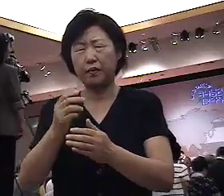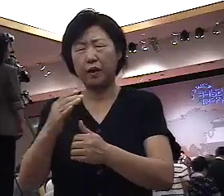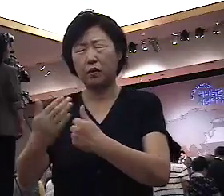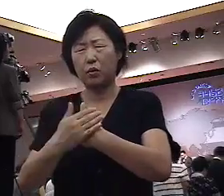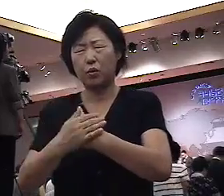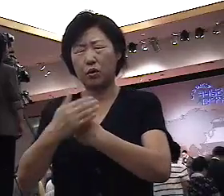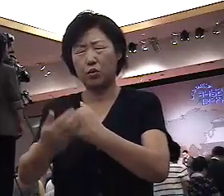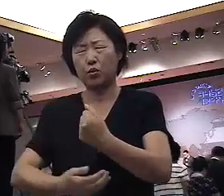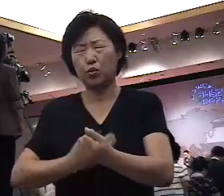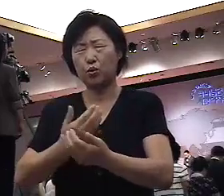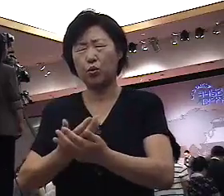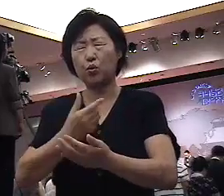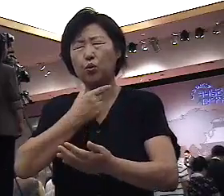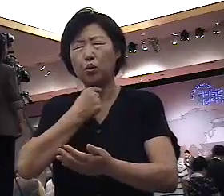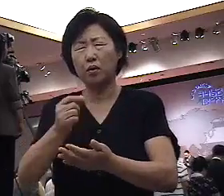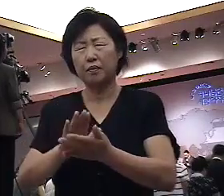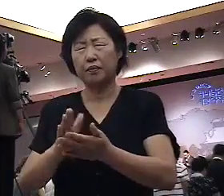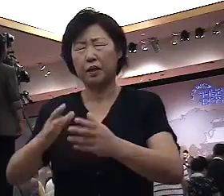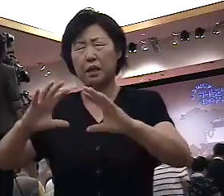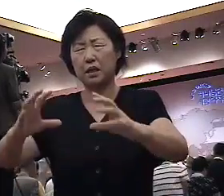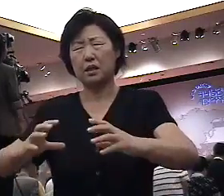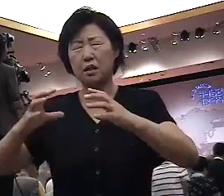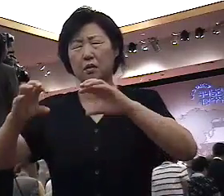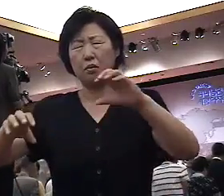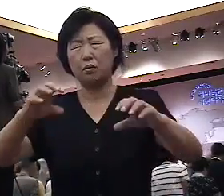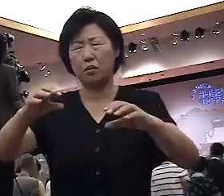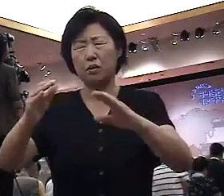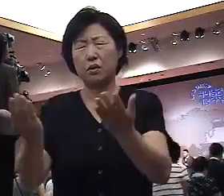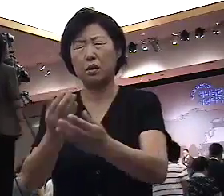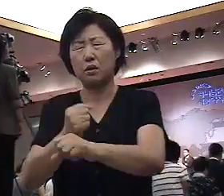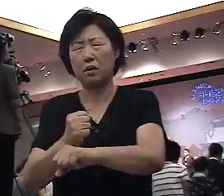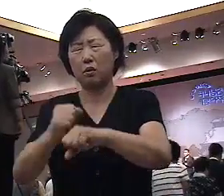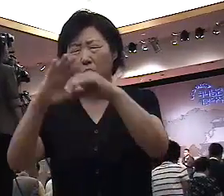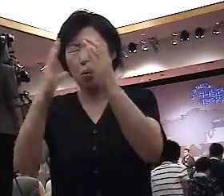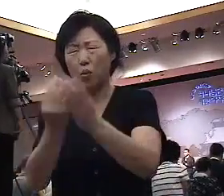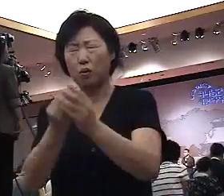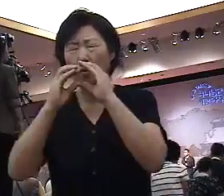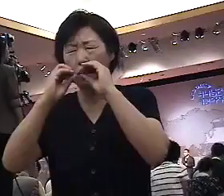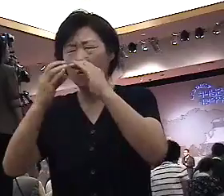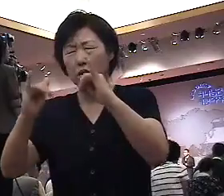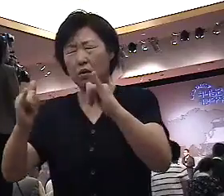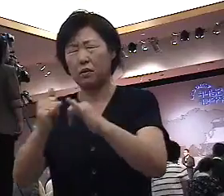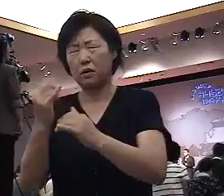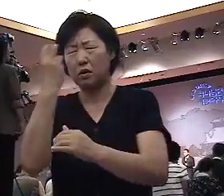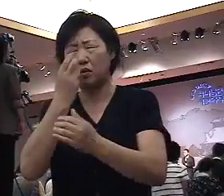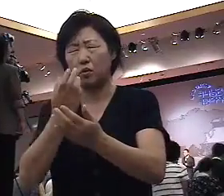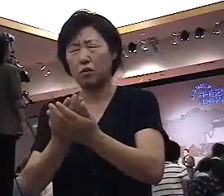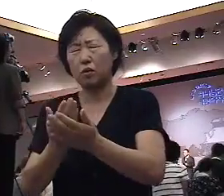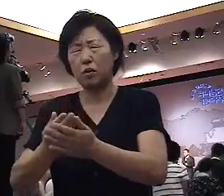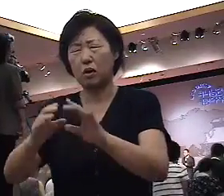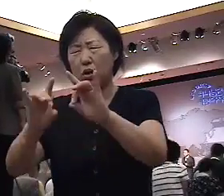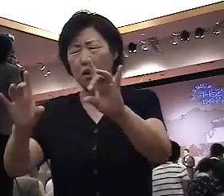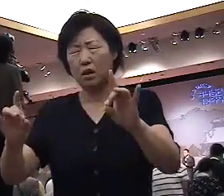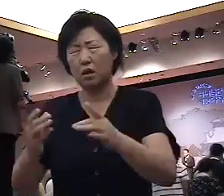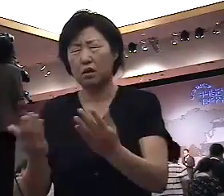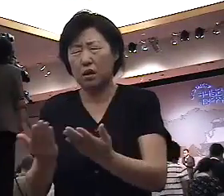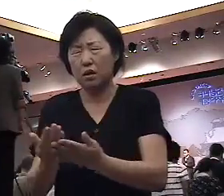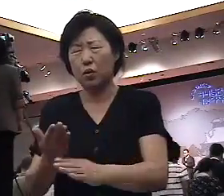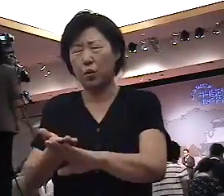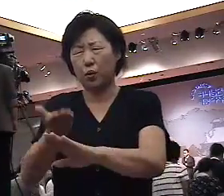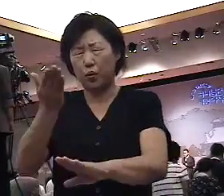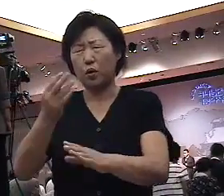바랍니다. 이 시간에도 세계 만방에서 사역하시는 모든 선교사님들을 지켜주시고 각 사역에 기름